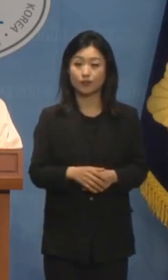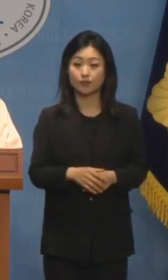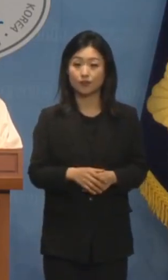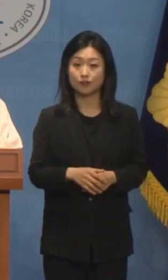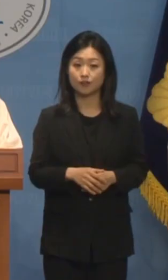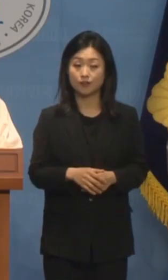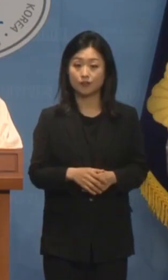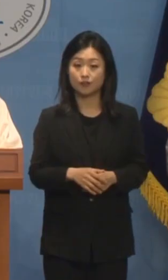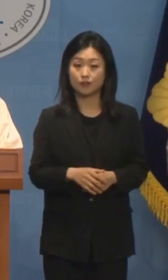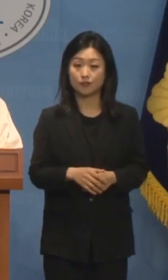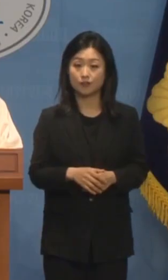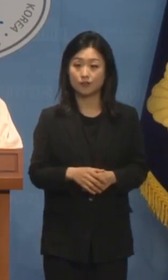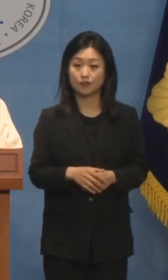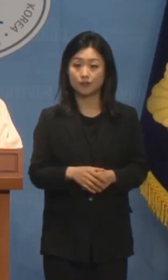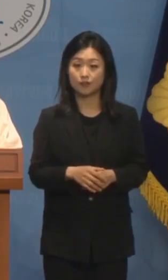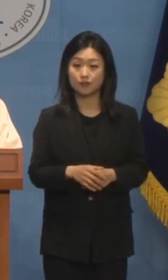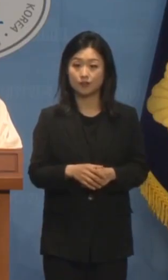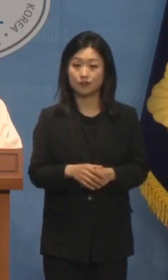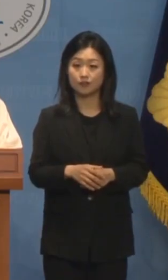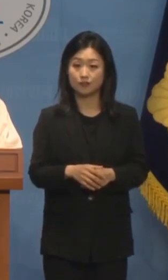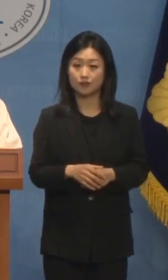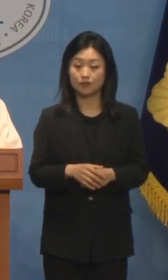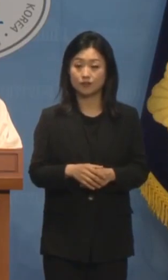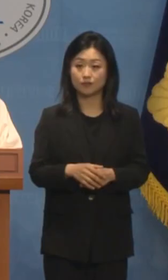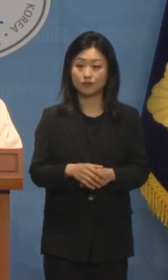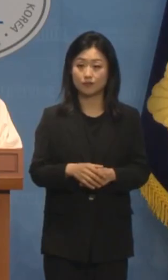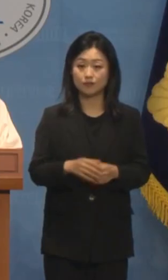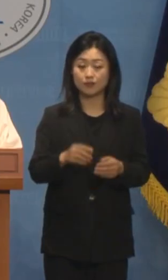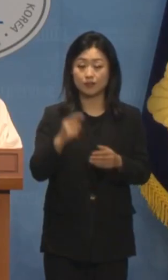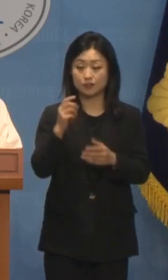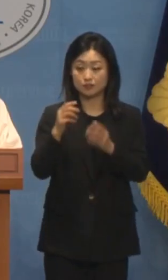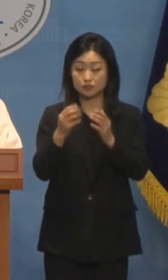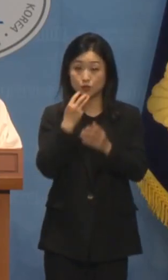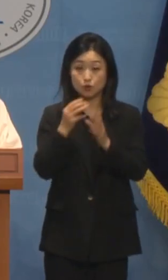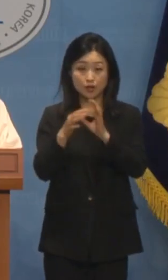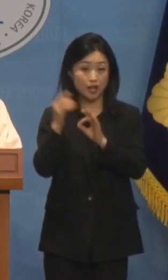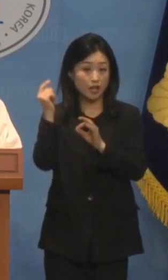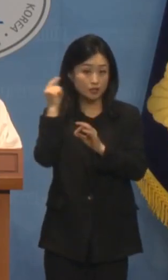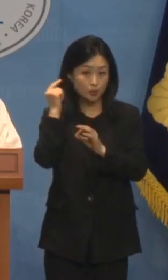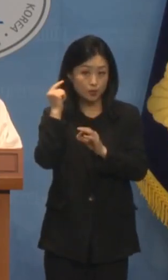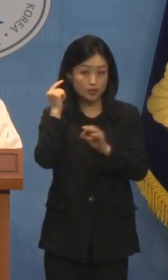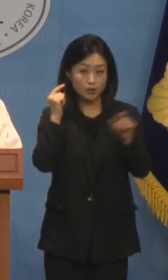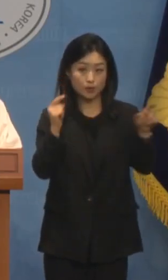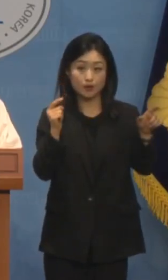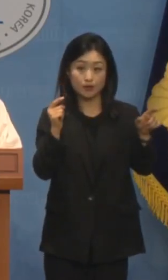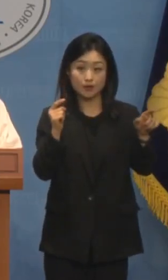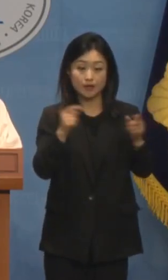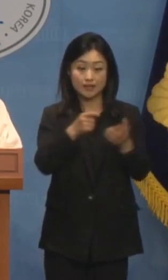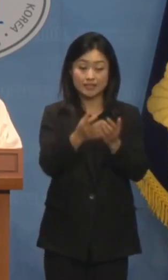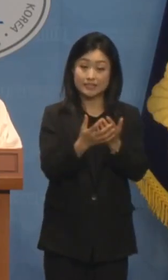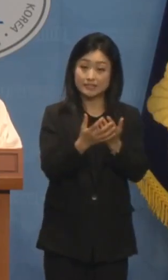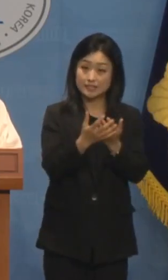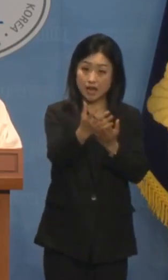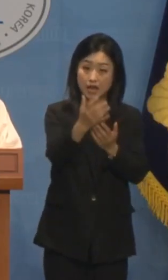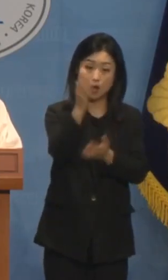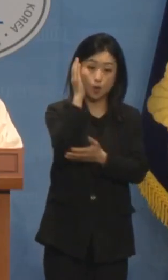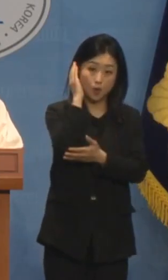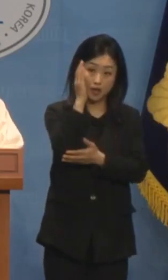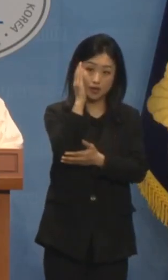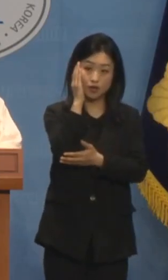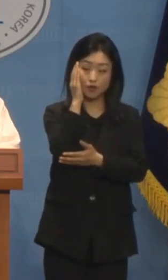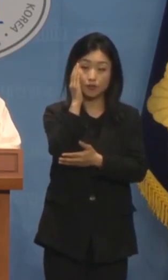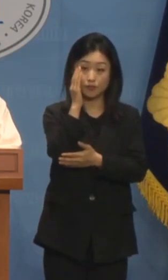수심위에 관해서 취재영 목사님과 서울의 소리 공식 입장을 기자회견 형식으로